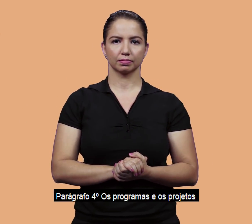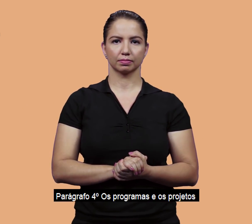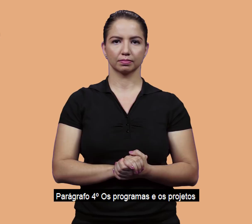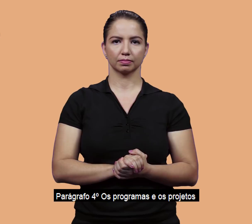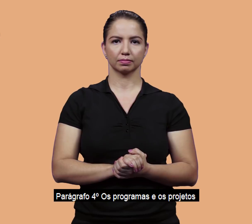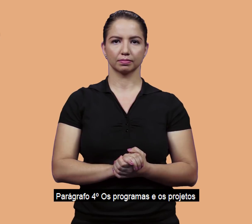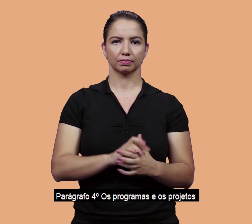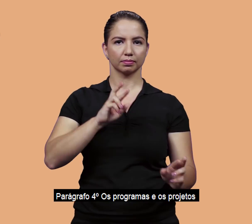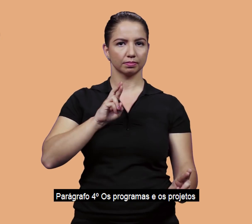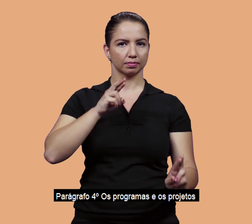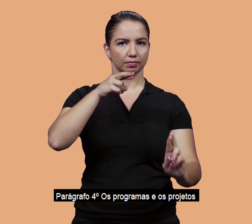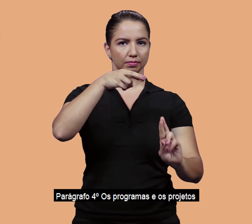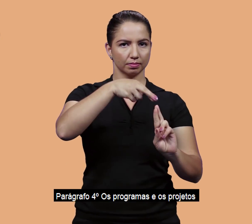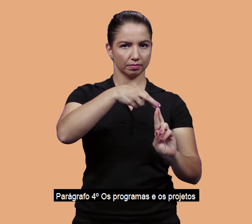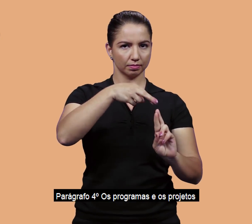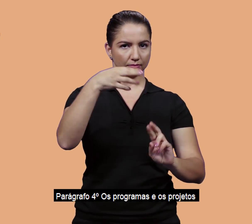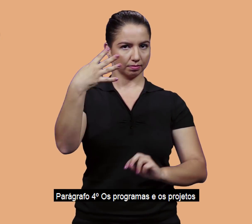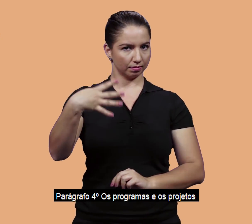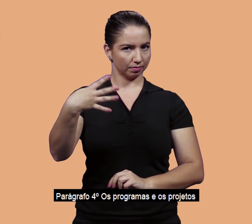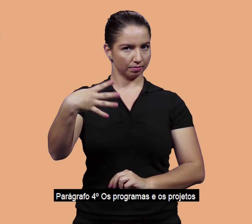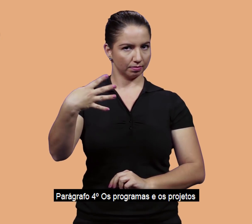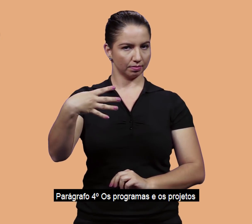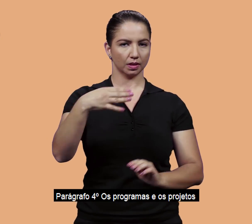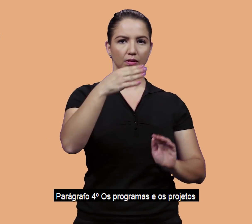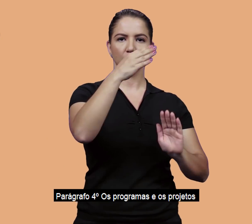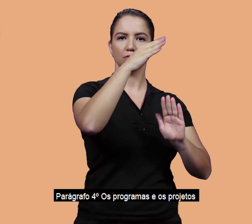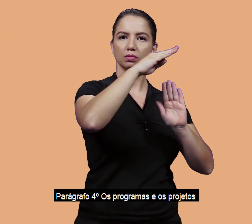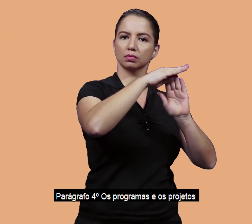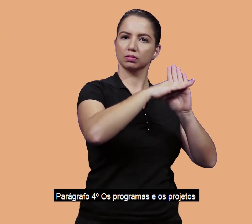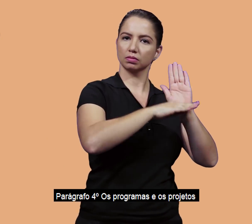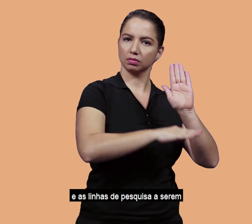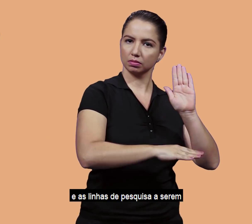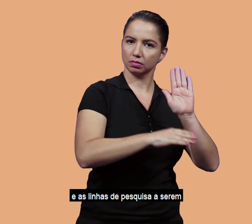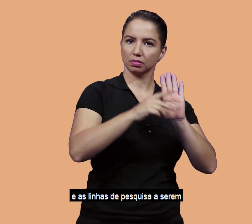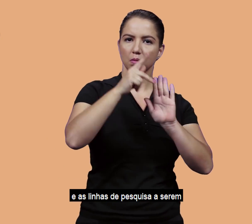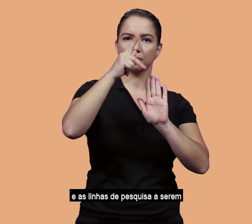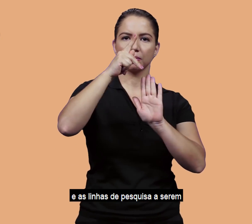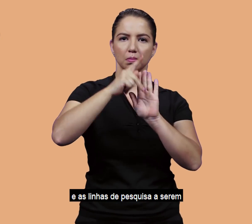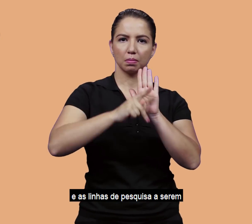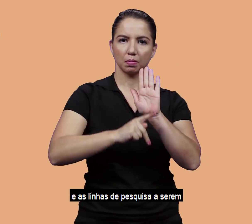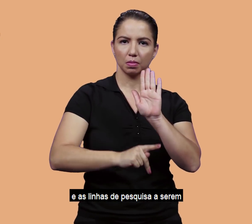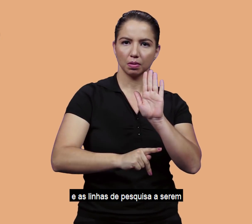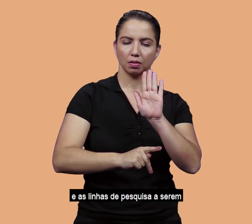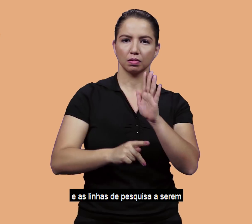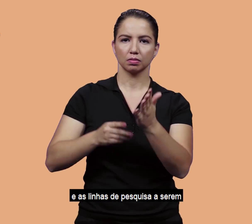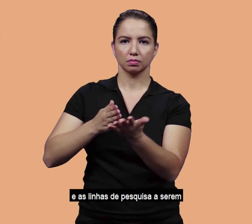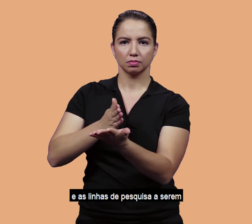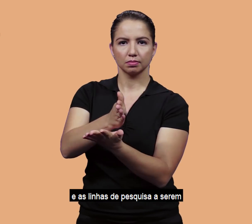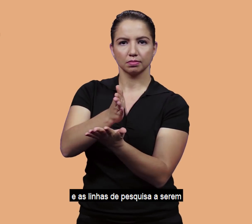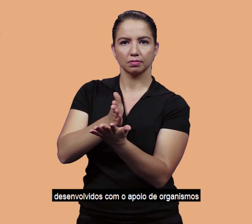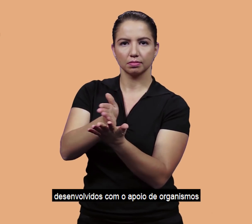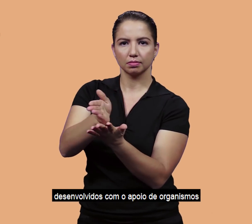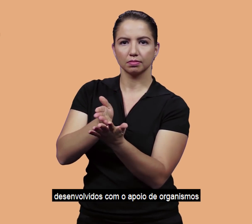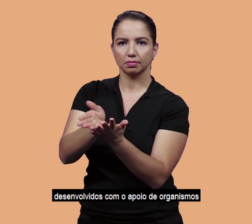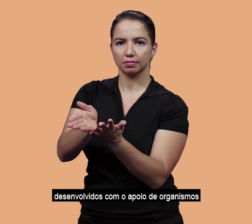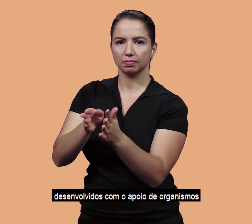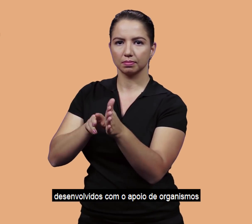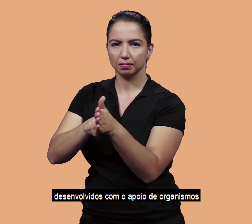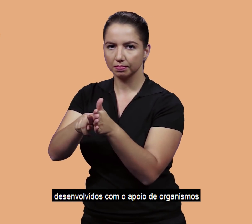parágrafo 4º os programas e os projetos e as linhas de pesquisa a serem desenvolvidos com o apoio de